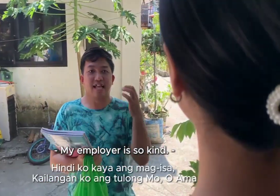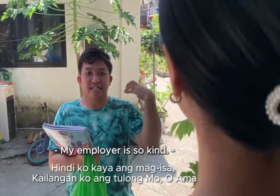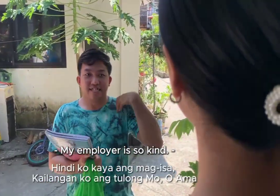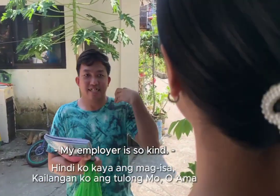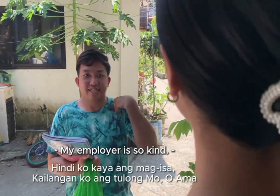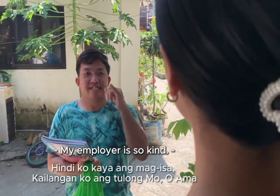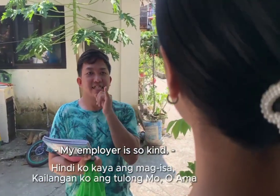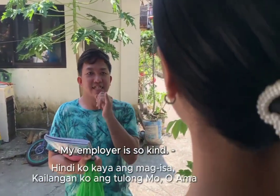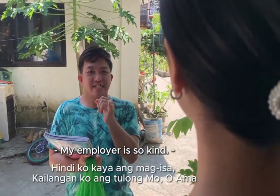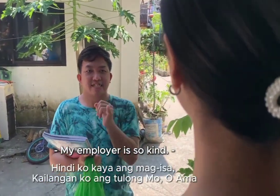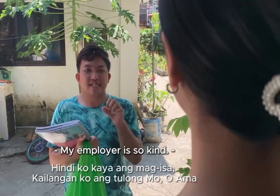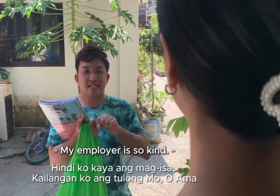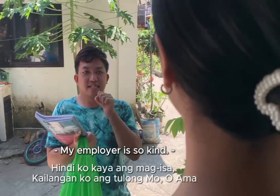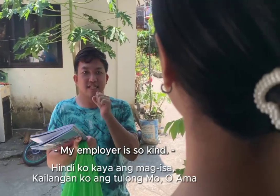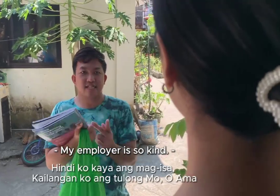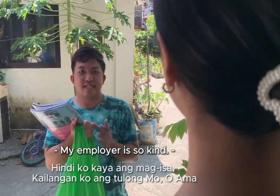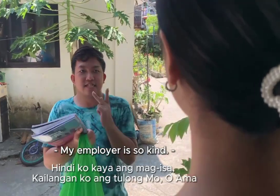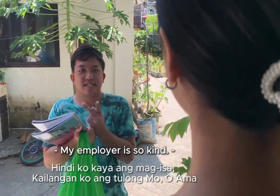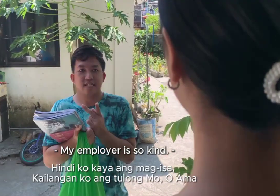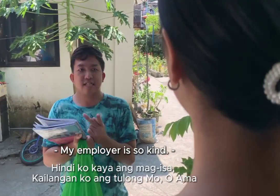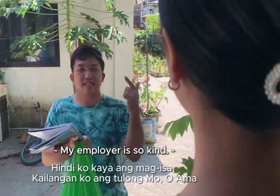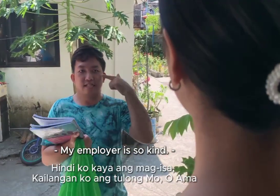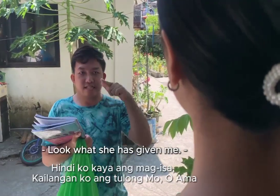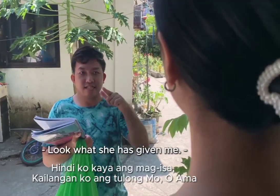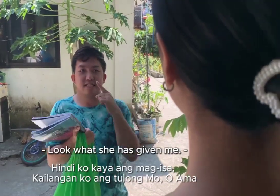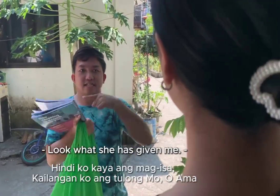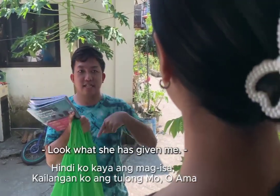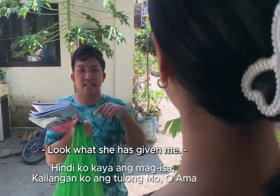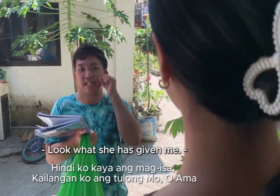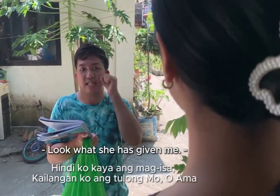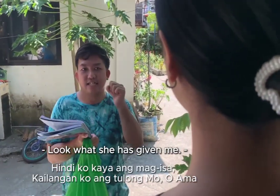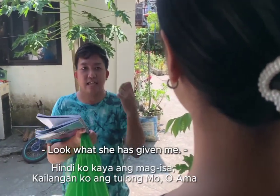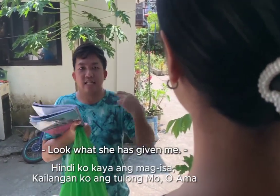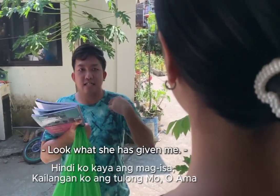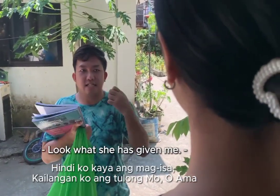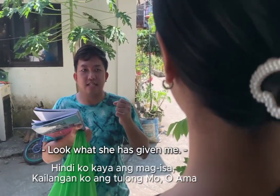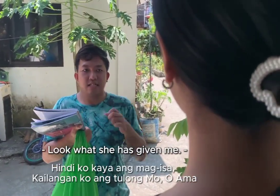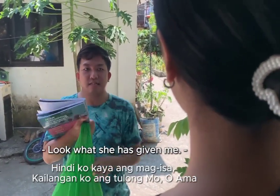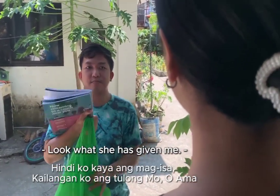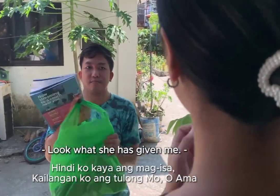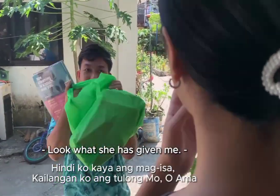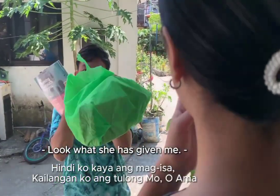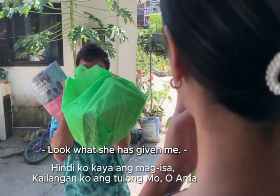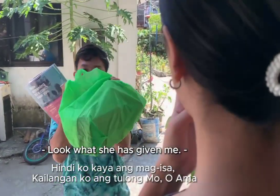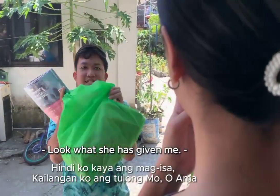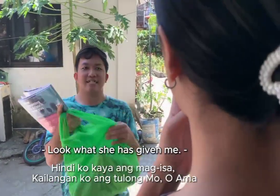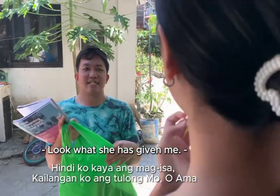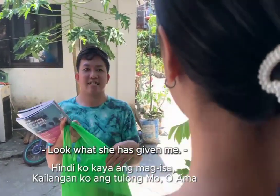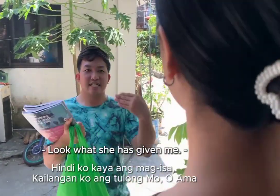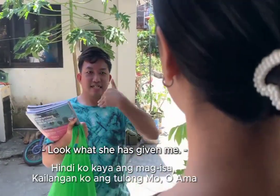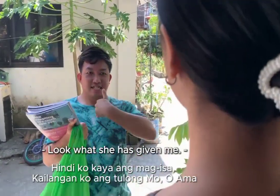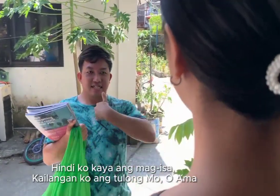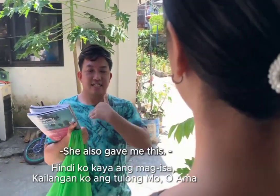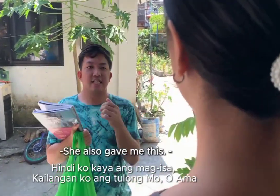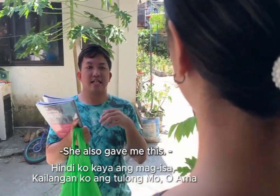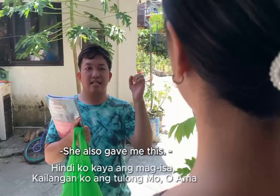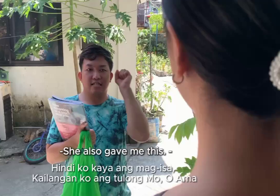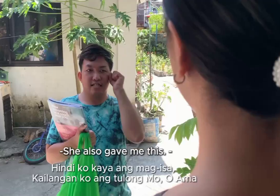Hindi ko kaya ang mag-isa. Kailangan ko ang